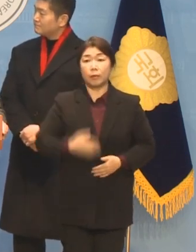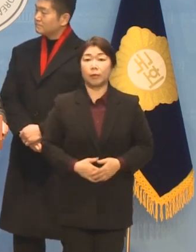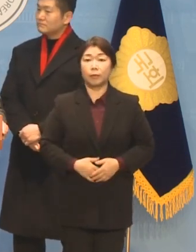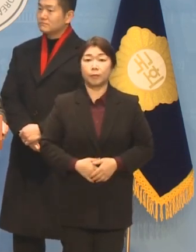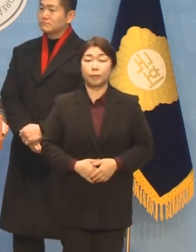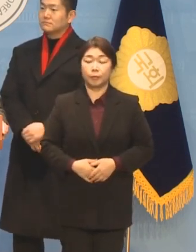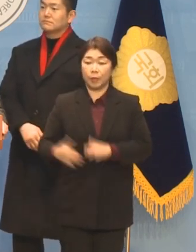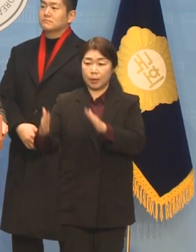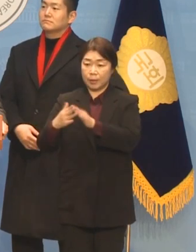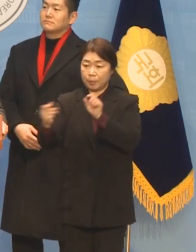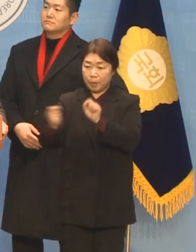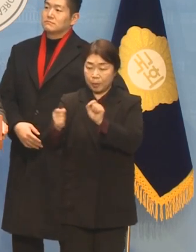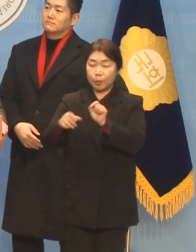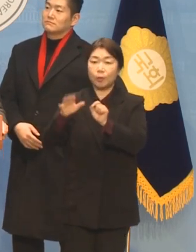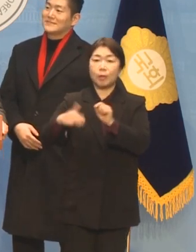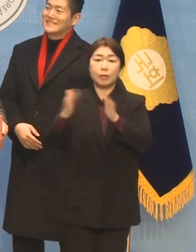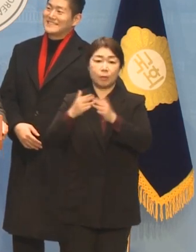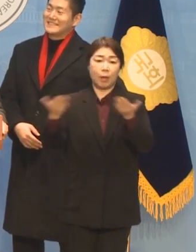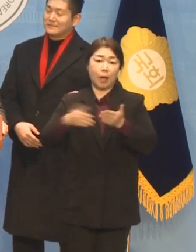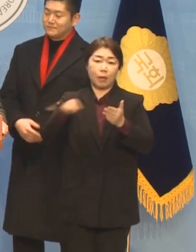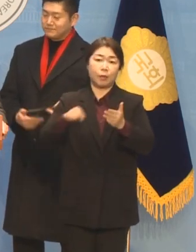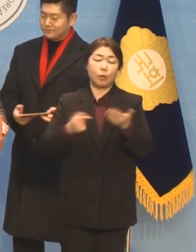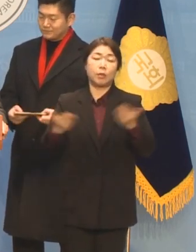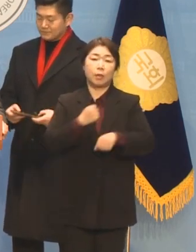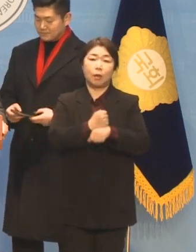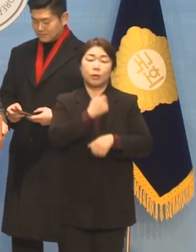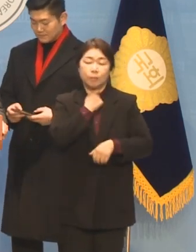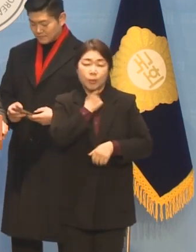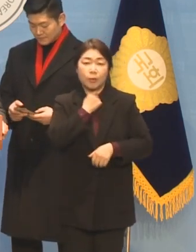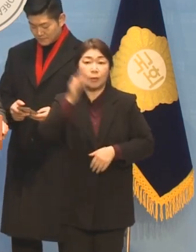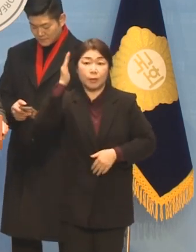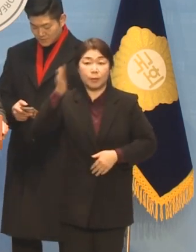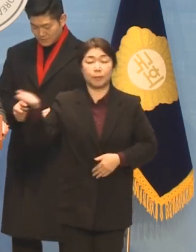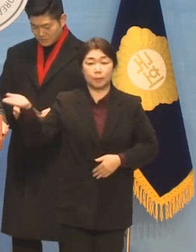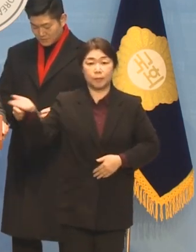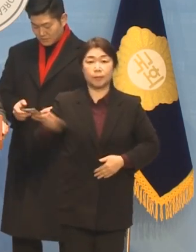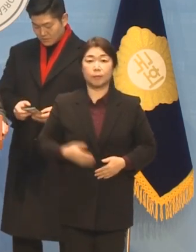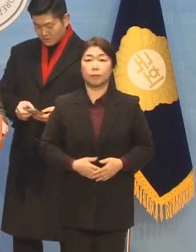직주 근접의 꿈, 불가능한 것일까요?